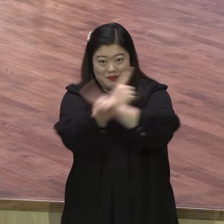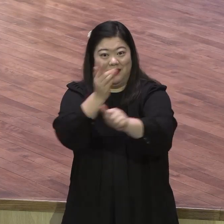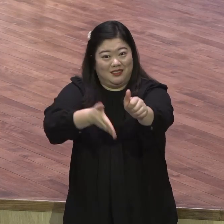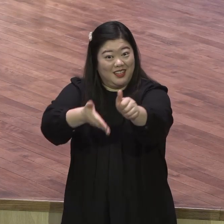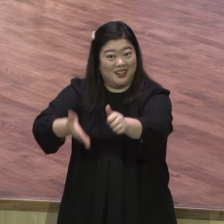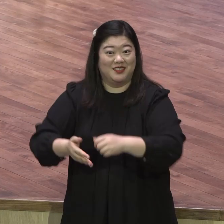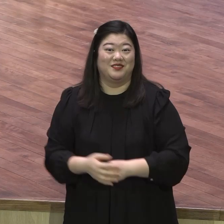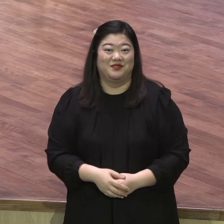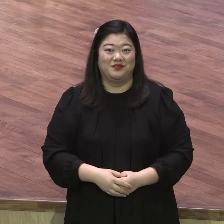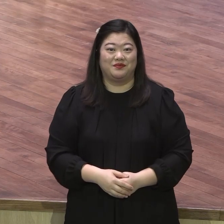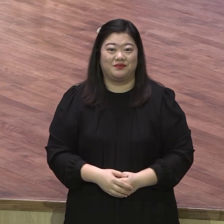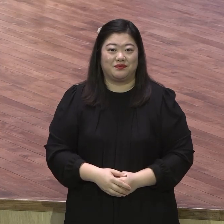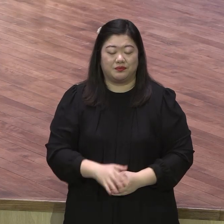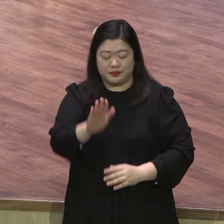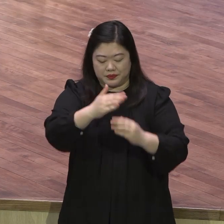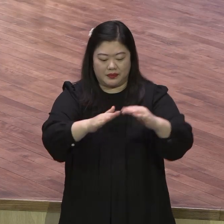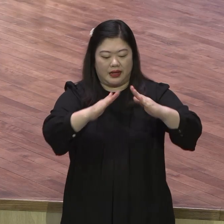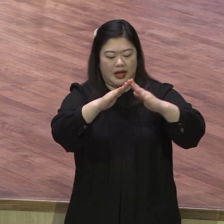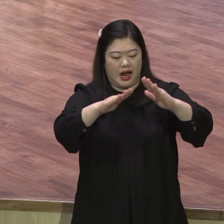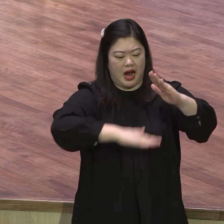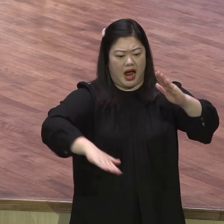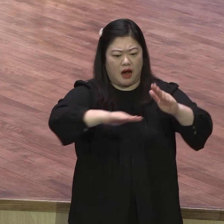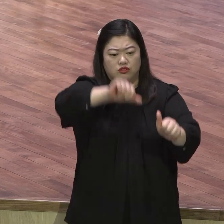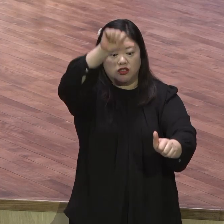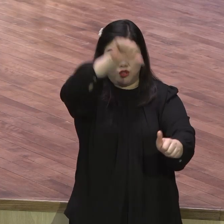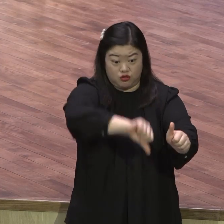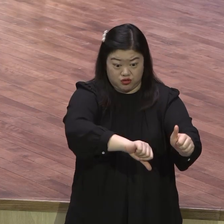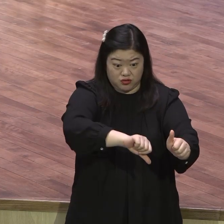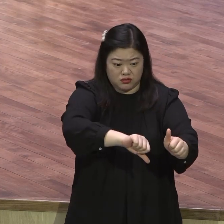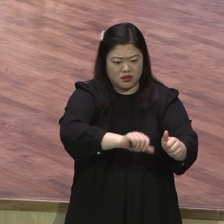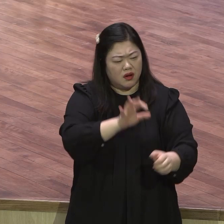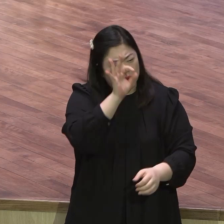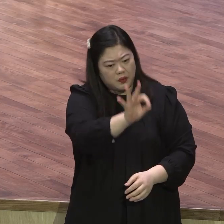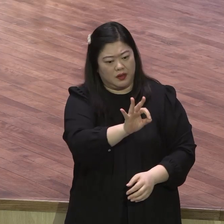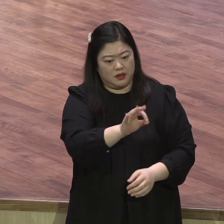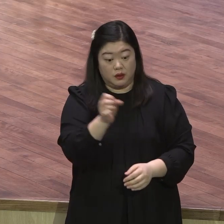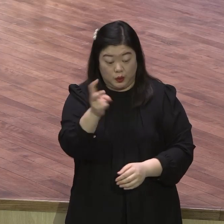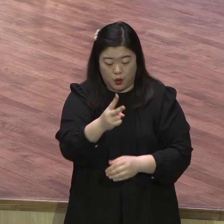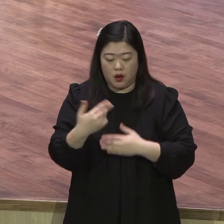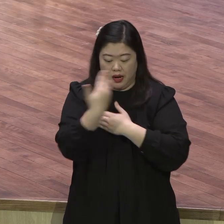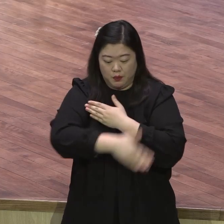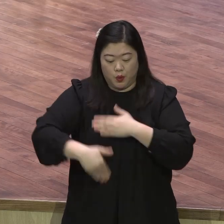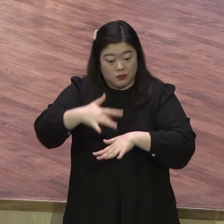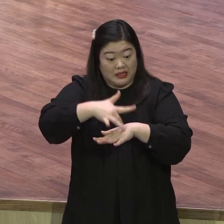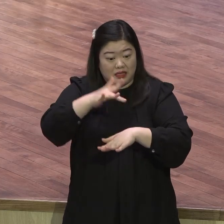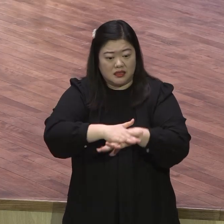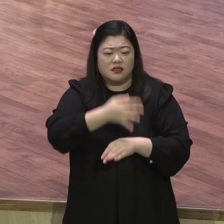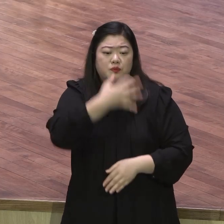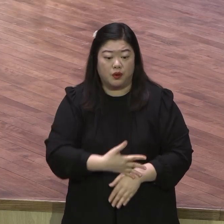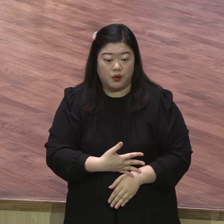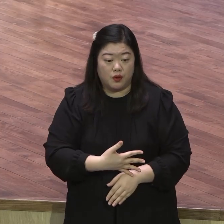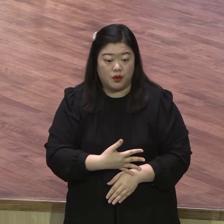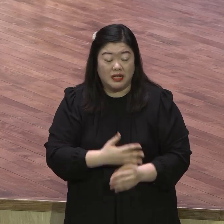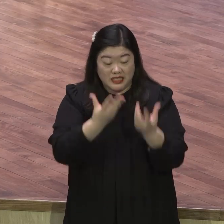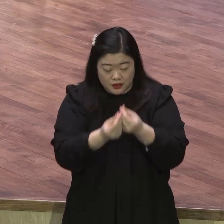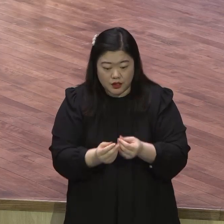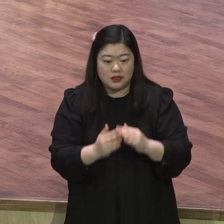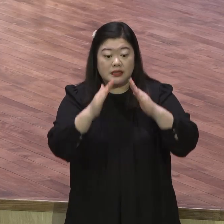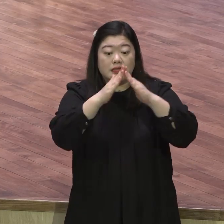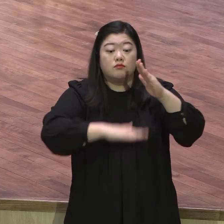이 가문 저주가 뭐예요? 최일 변화가 뭡니까? 살아올 때부터 집안에서 웃은 적이 없어.